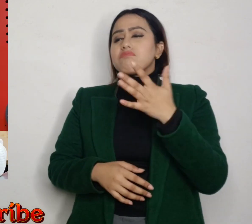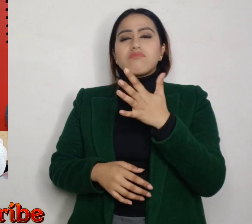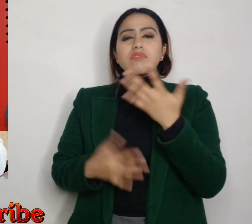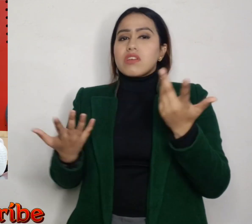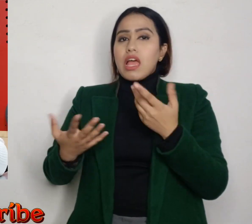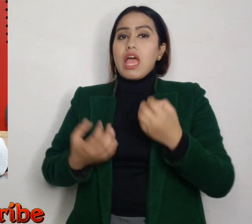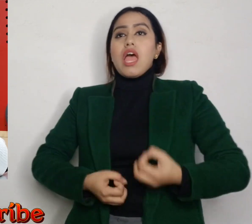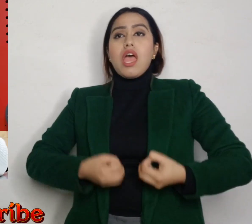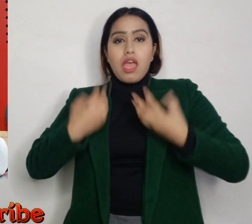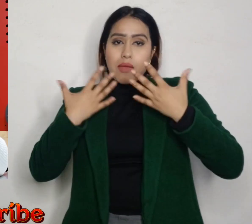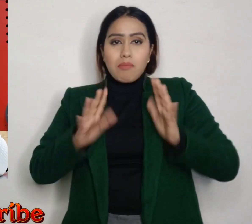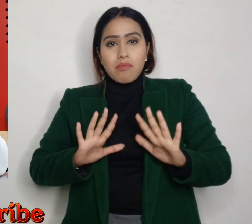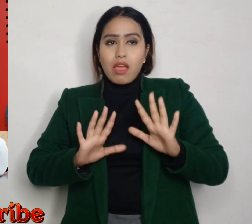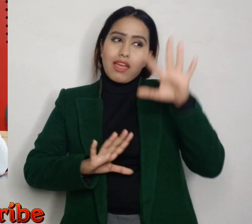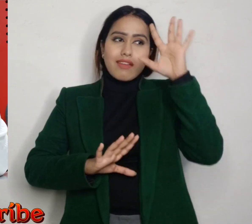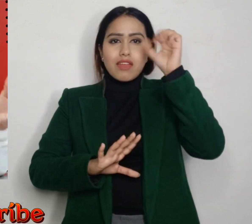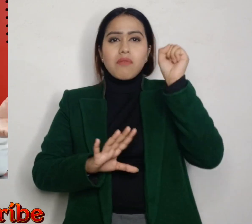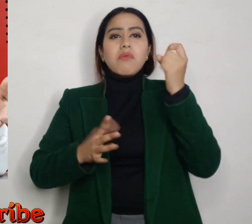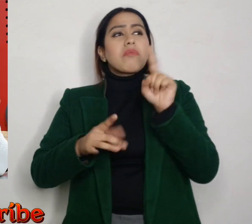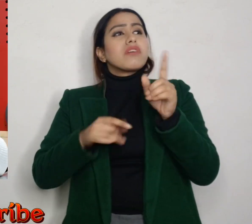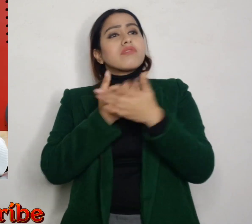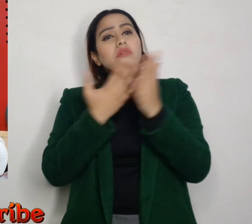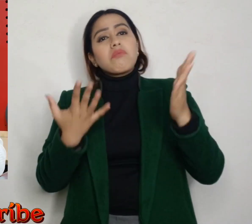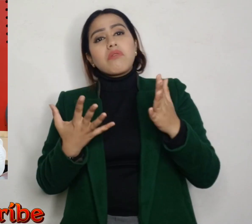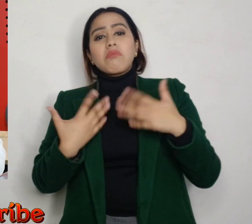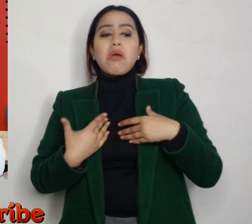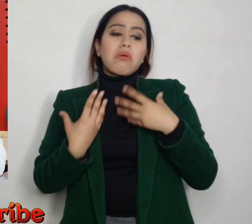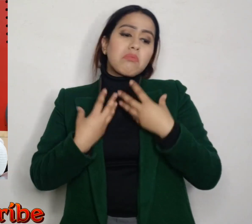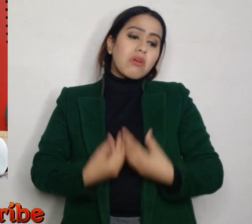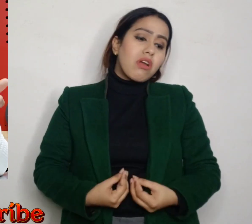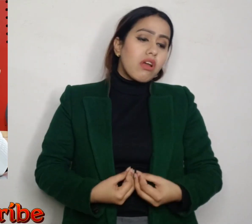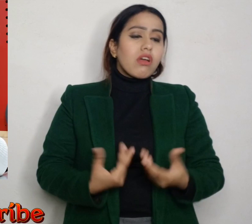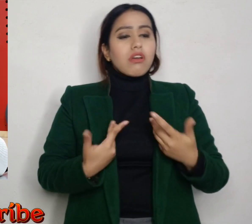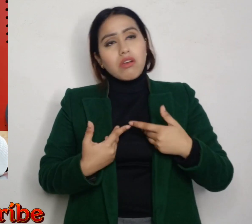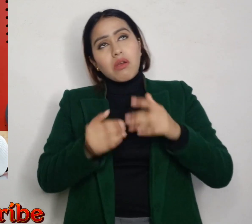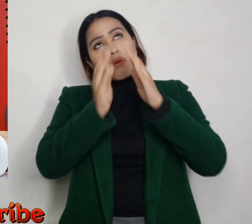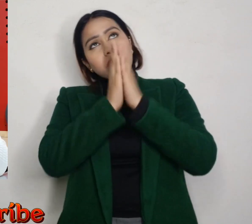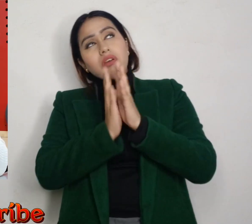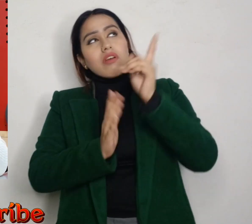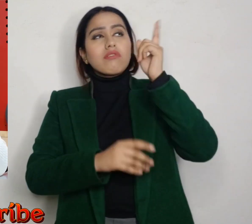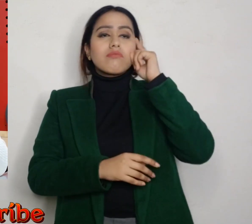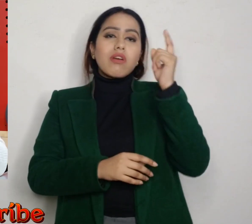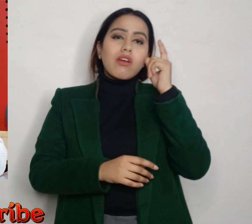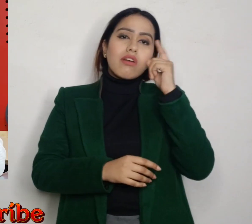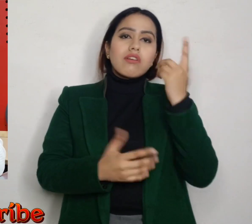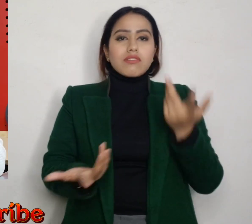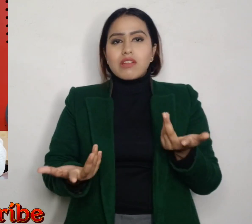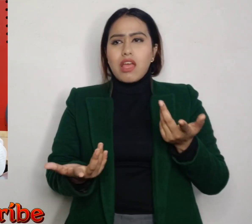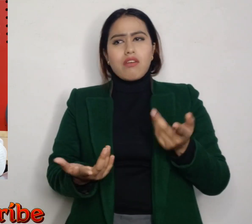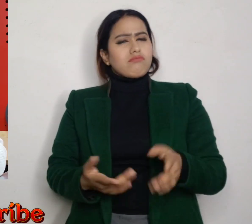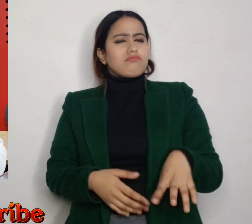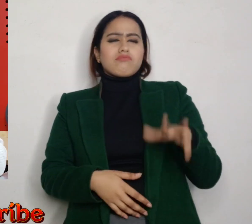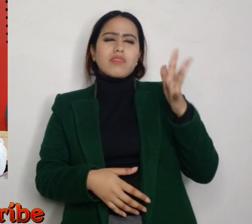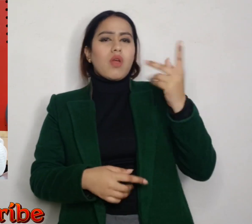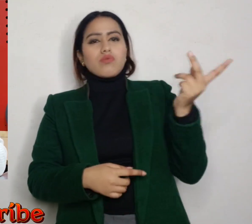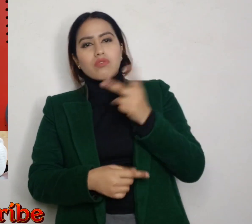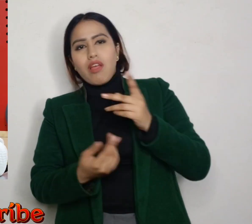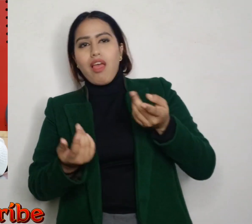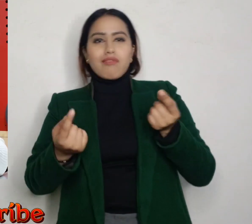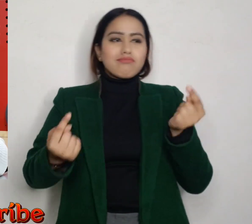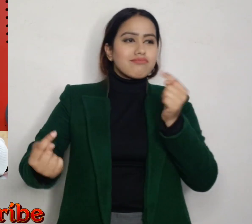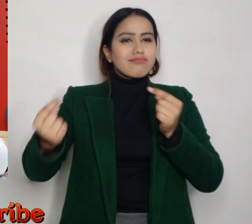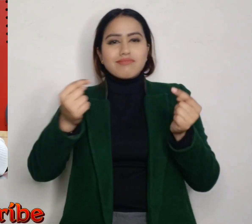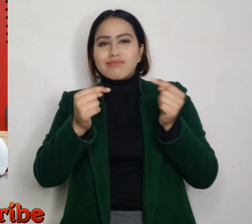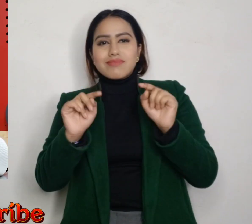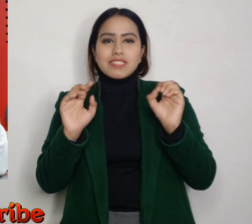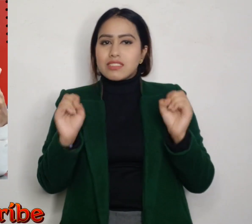करते हैं। सुपरवाइजर ने कहा नहीं, ऐसा नहीं है, बहुत कम लोग हैं जो खुशी में याद करते हैं, वरना पूरी दुनिया सिर्फ दुख में ऊपर वाले को याद करती है। तो